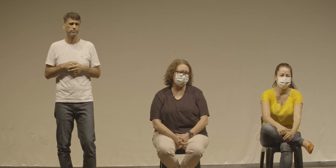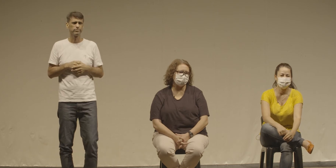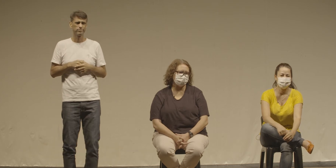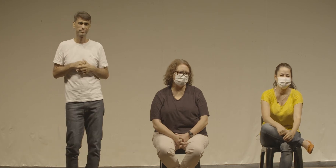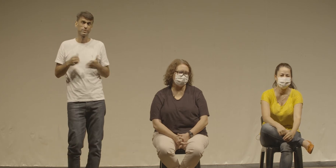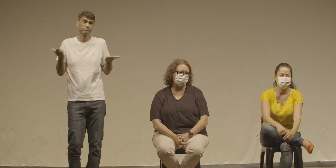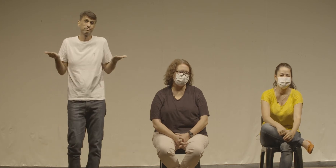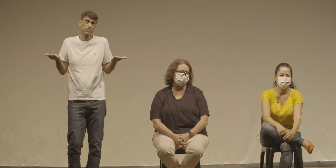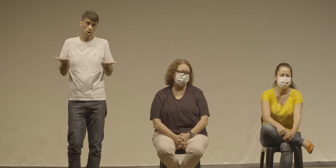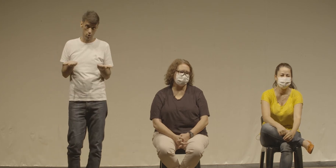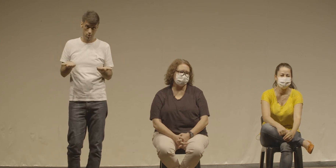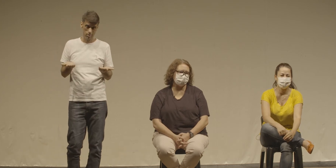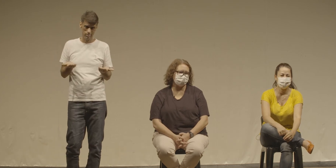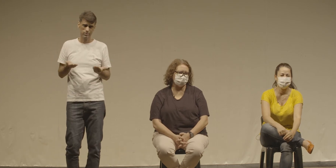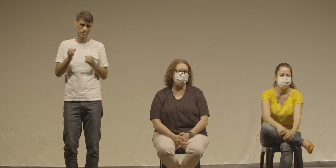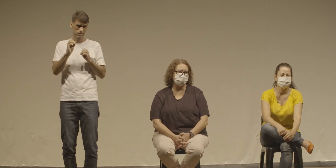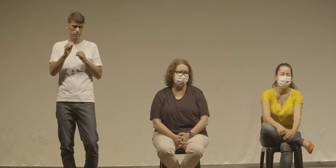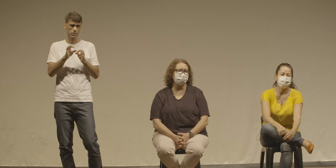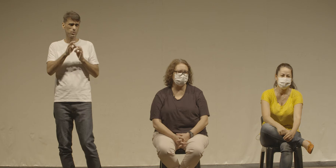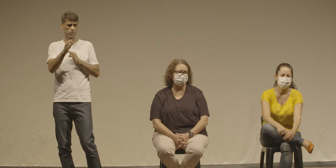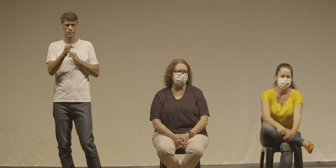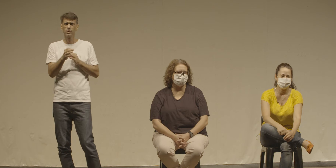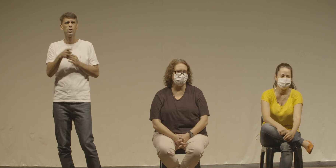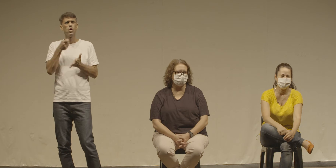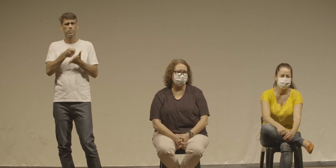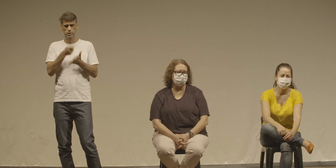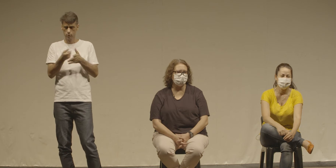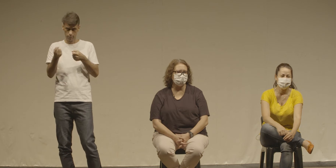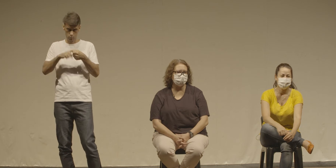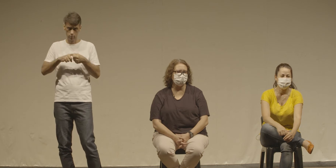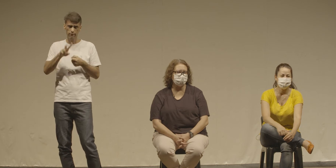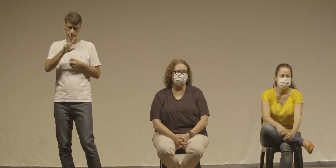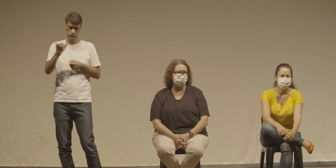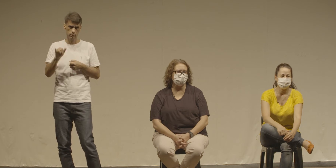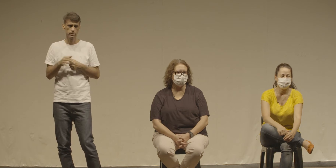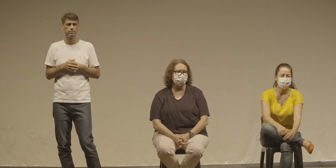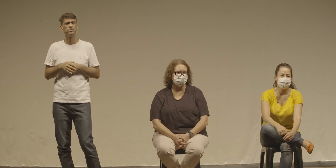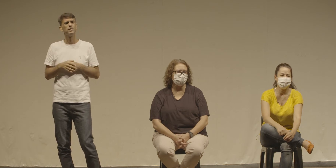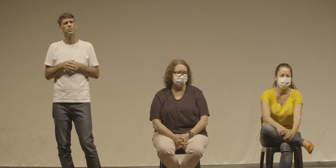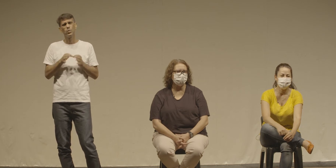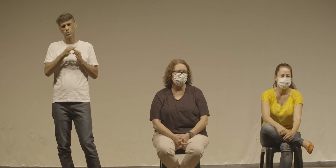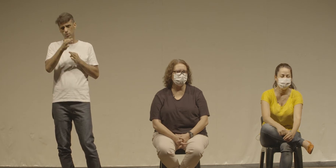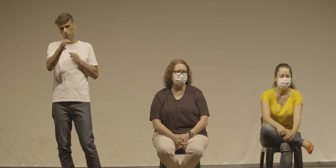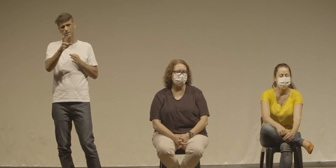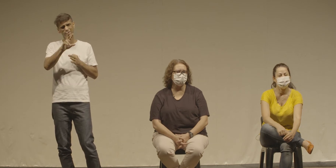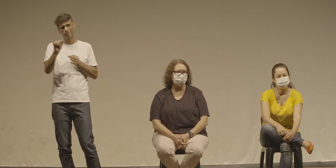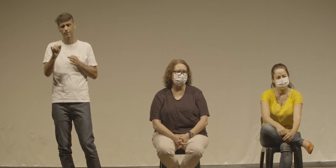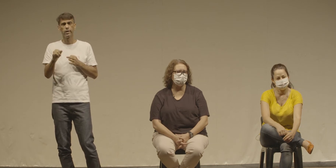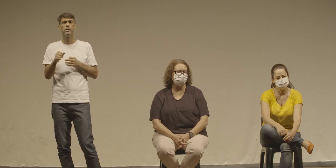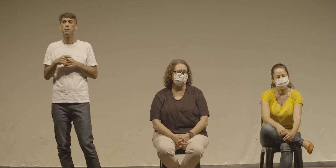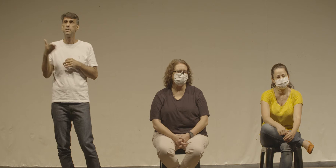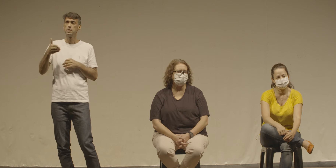agora o ensino agora vai voltar, realmente, é obrigatório, não tem como, né? O ensino remoto. Eu não sei como é que vai ficar